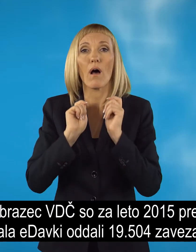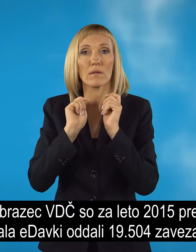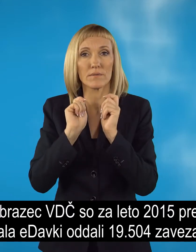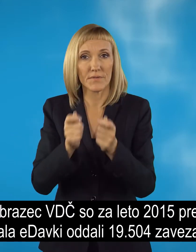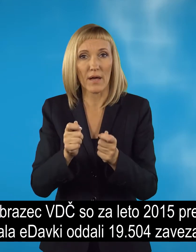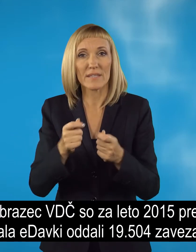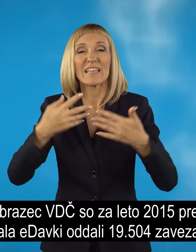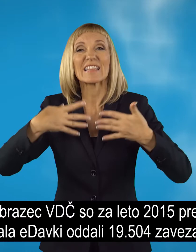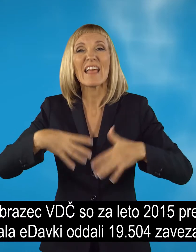oddali